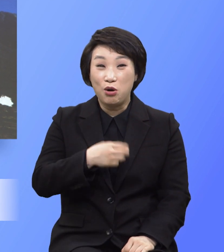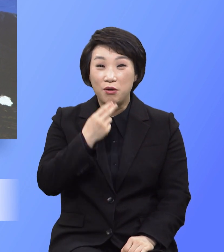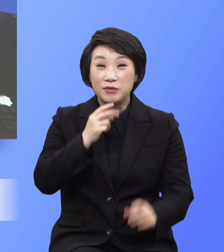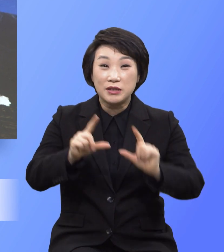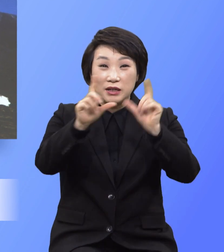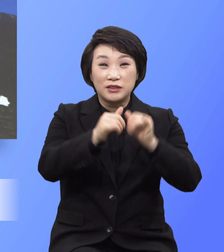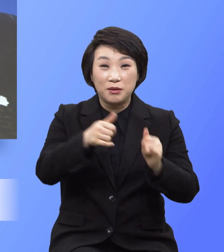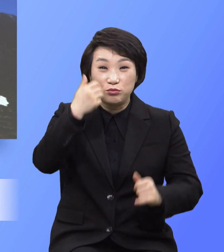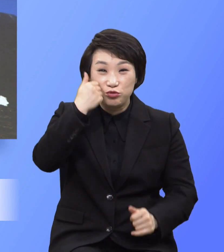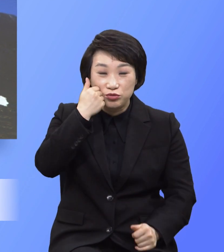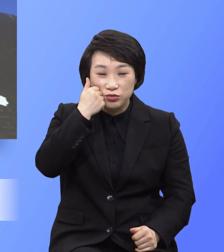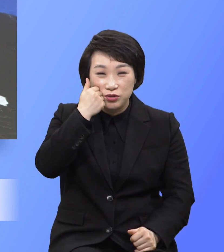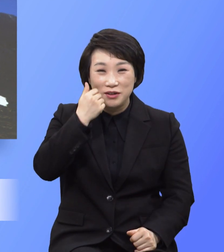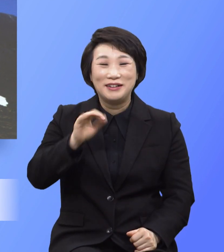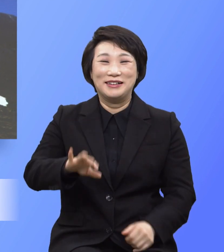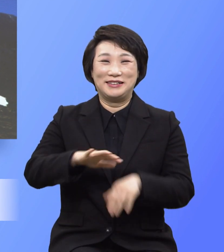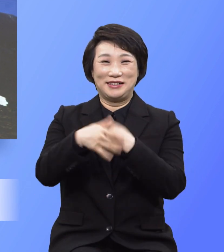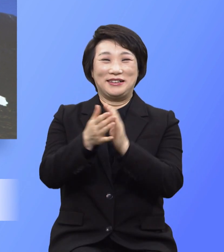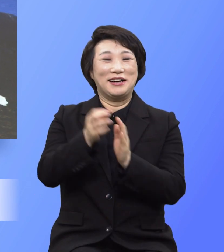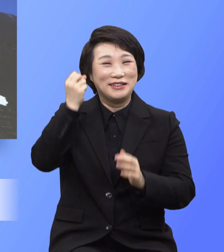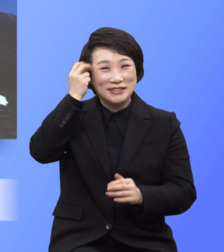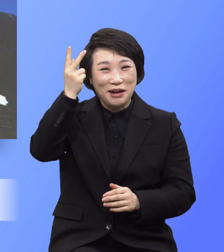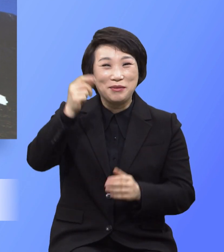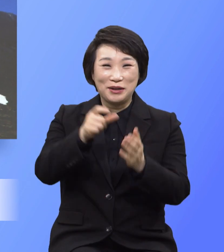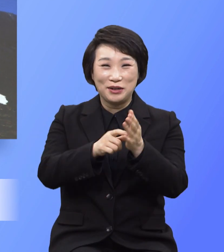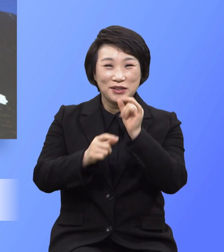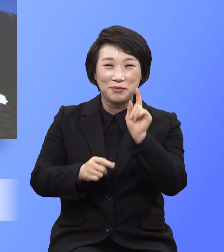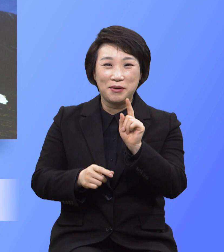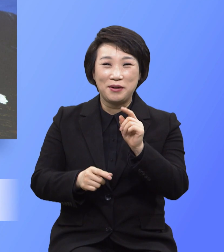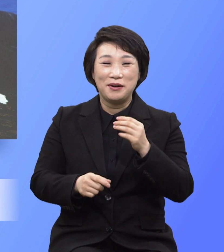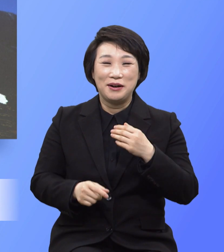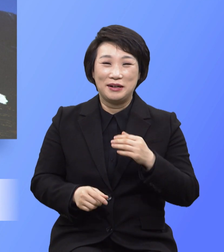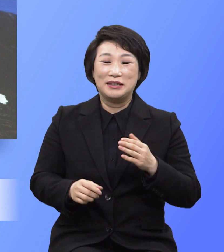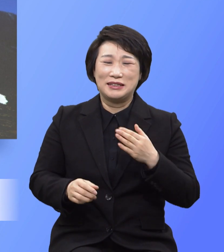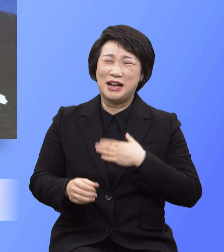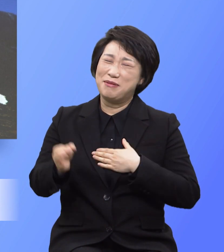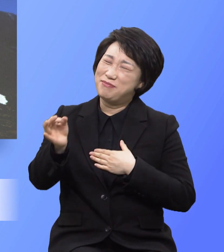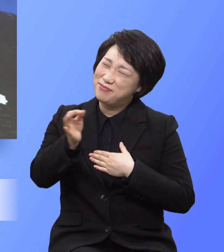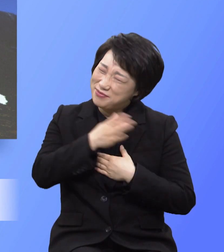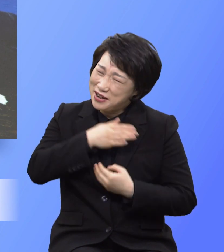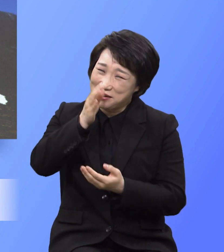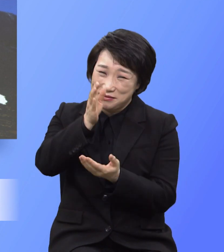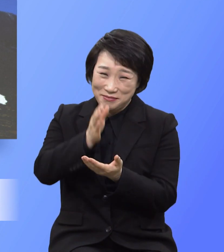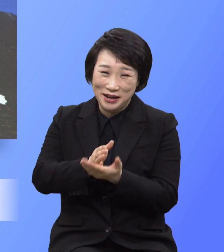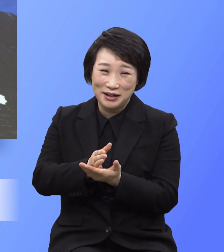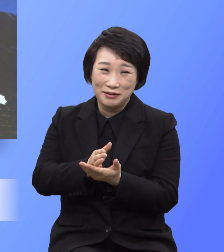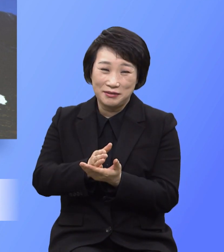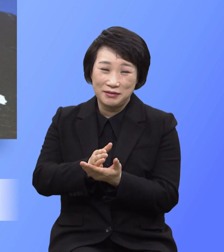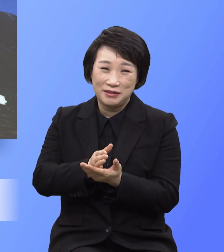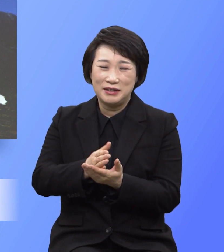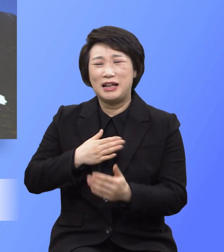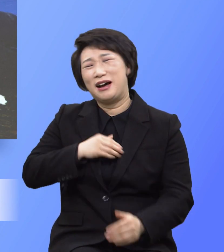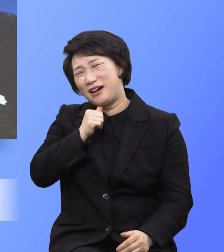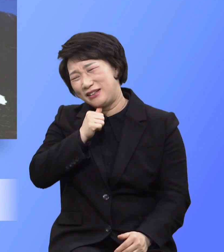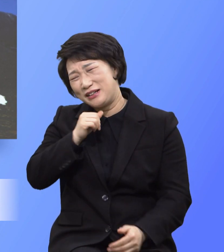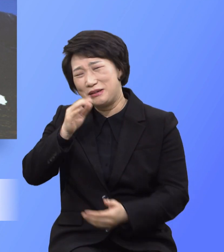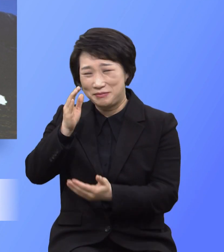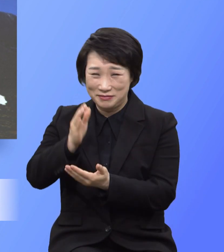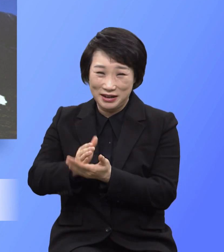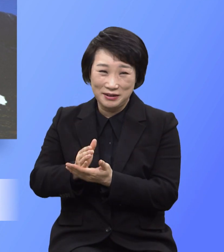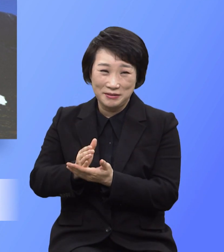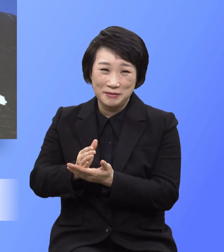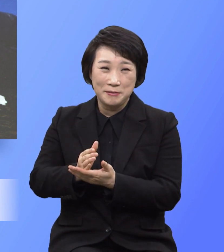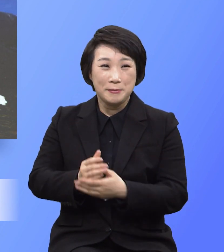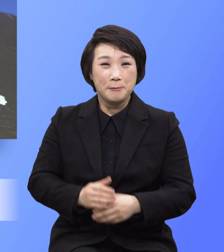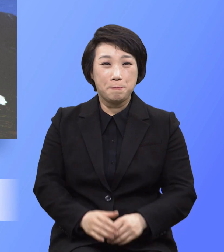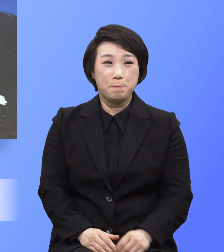사람이 누구냐? 잠언서에 말했잖아. 나를 부하게도 마옵시고 가난하게도